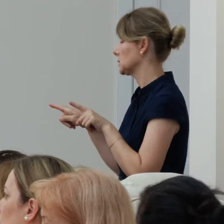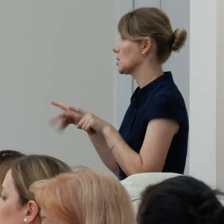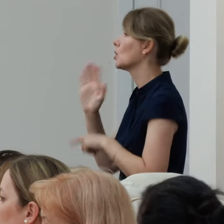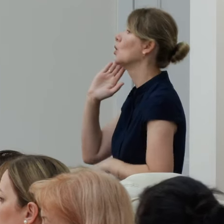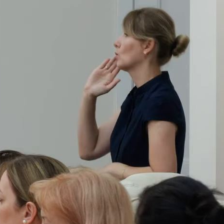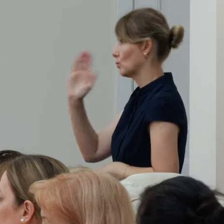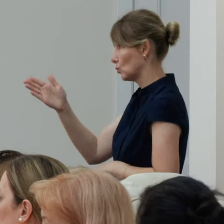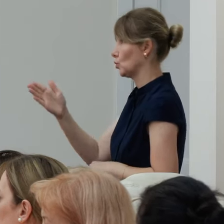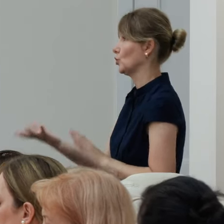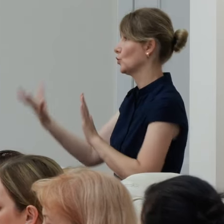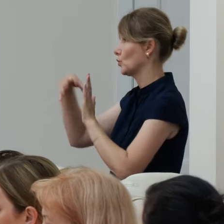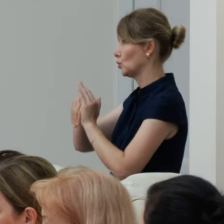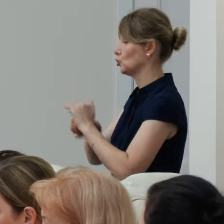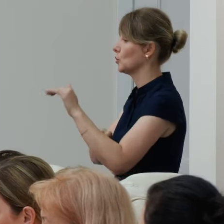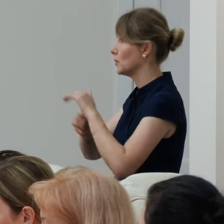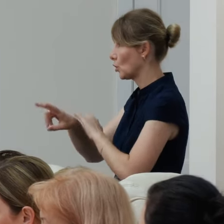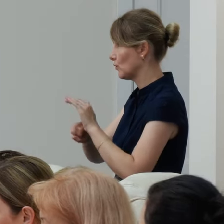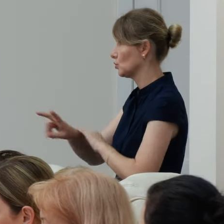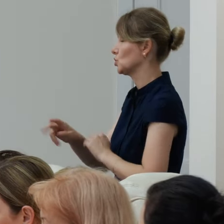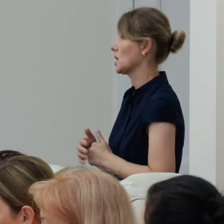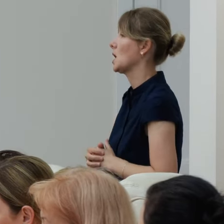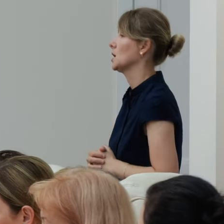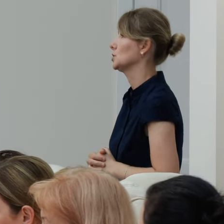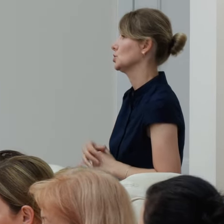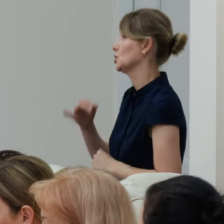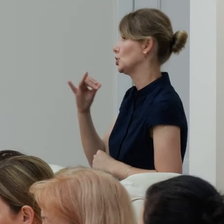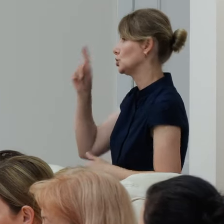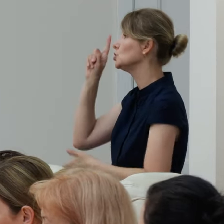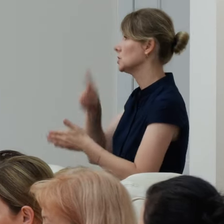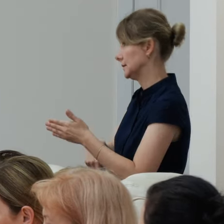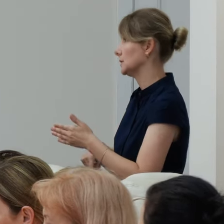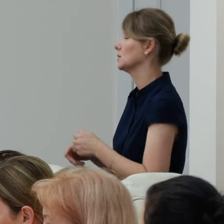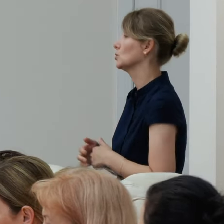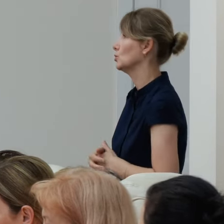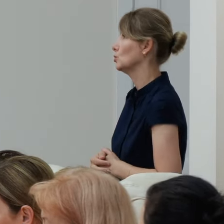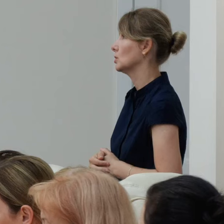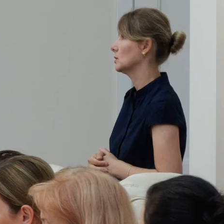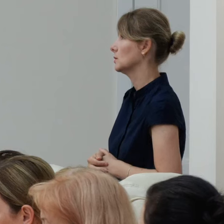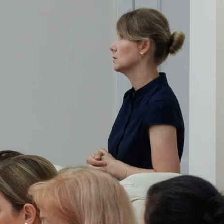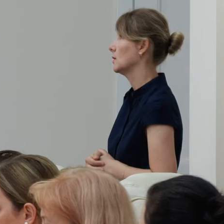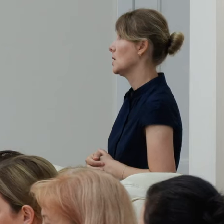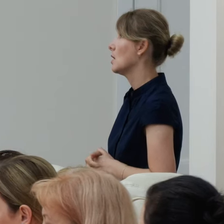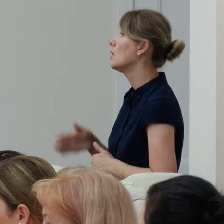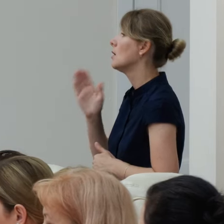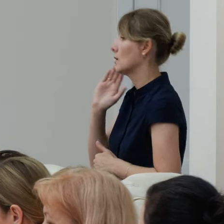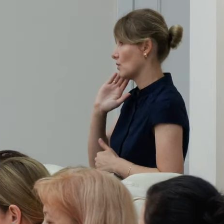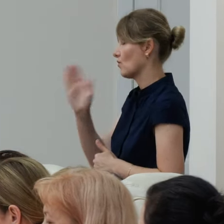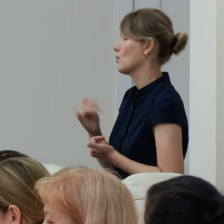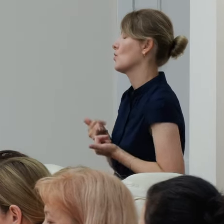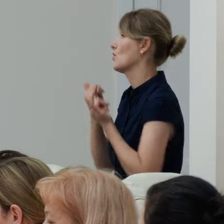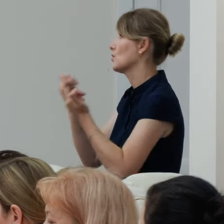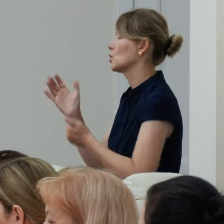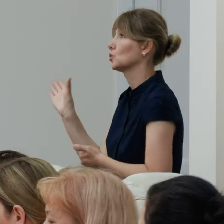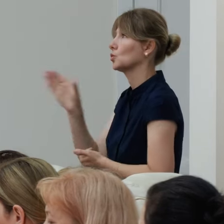va include și refugiații și sunt sigur că vom oferi